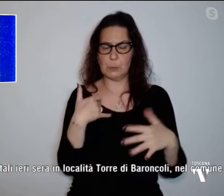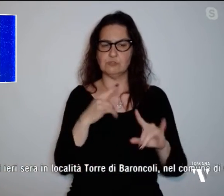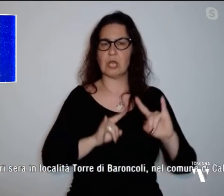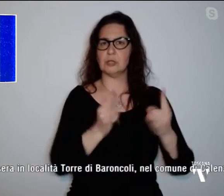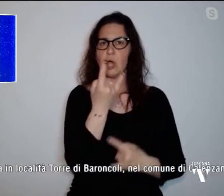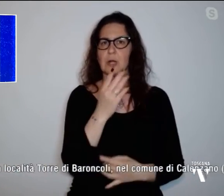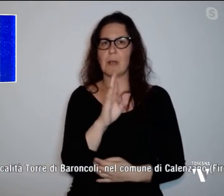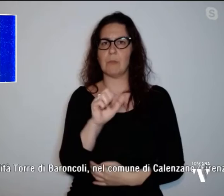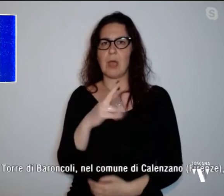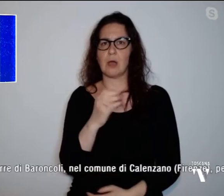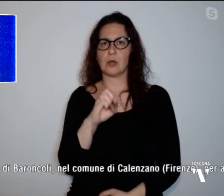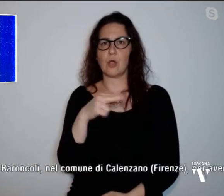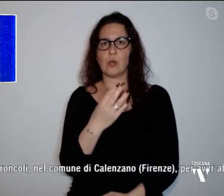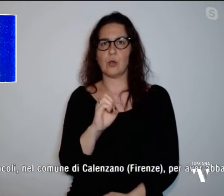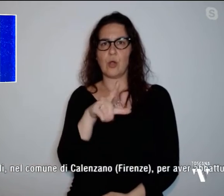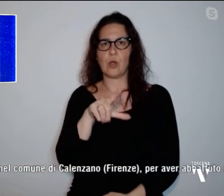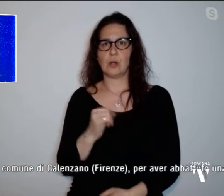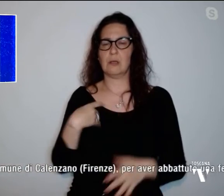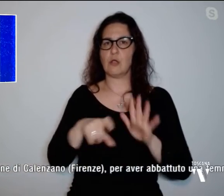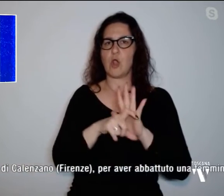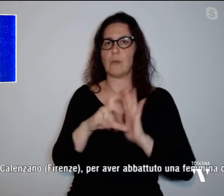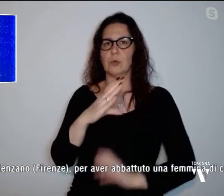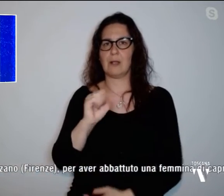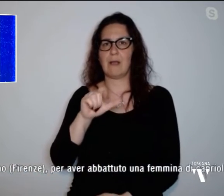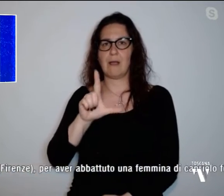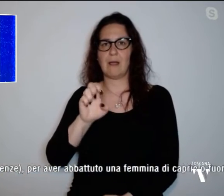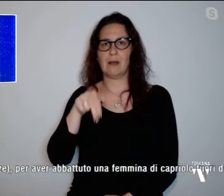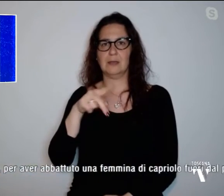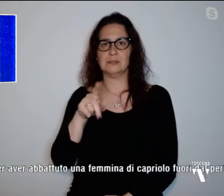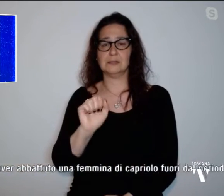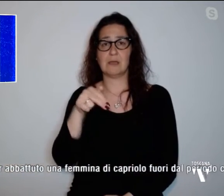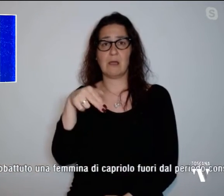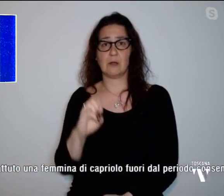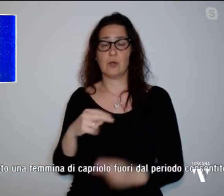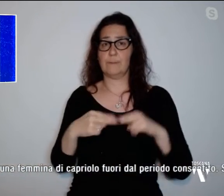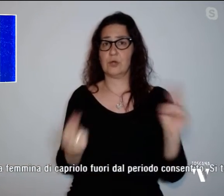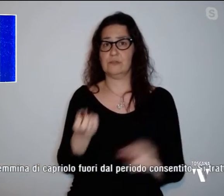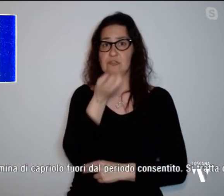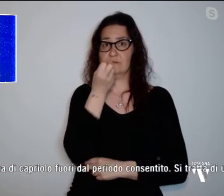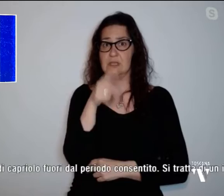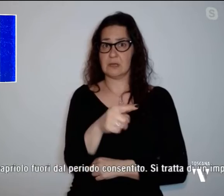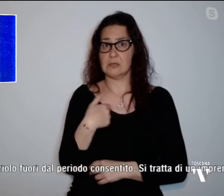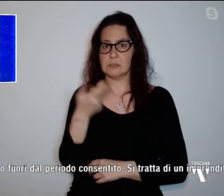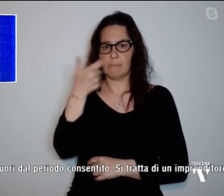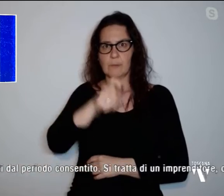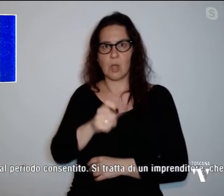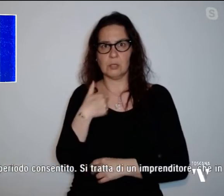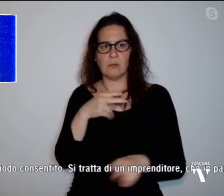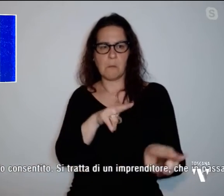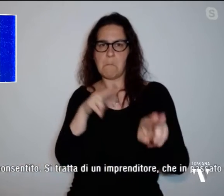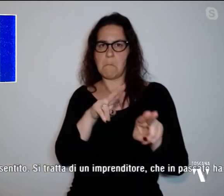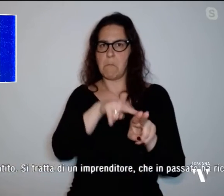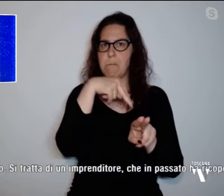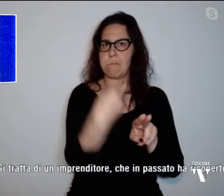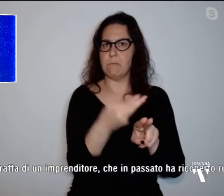Baroncoli, nel comune di Calenzano, in provincia di Firenze, per aver abbattuto una femmina di